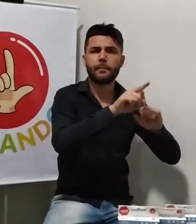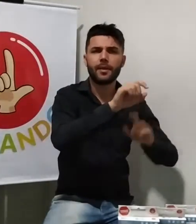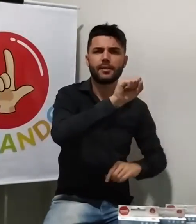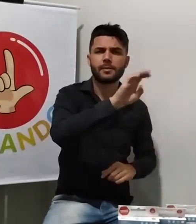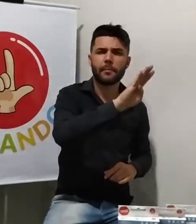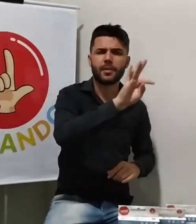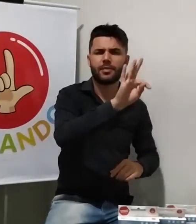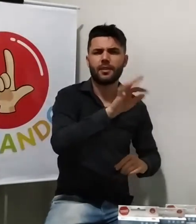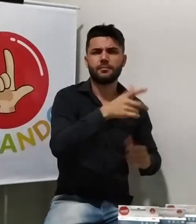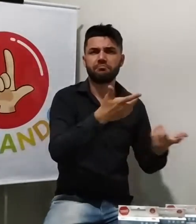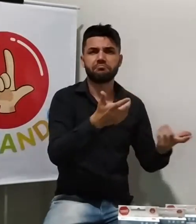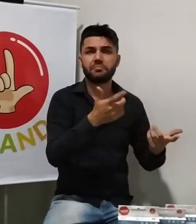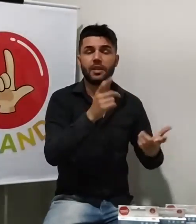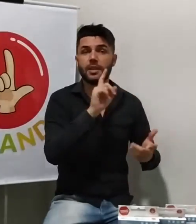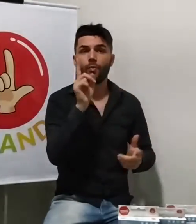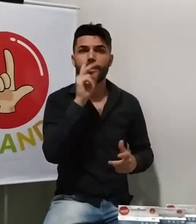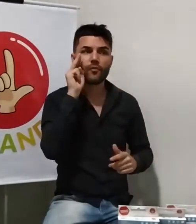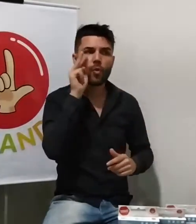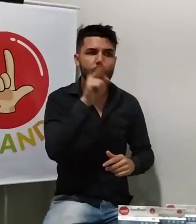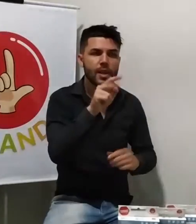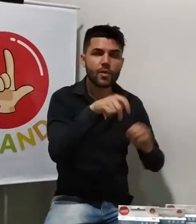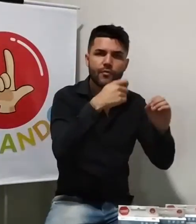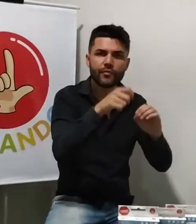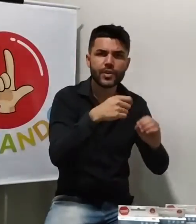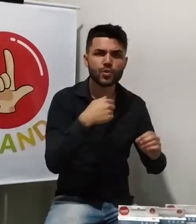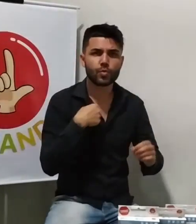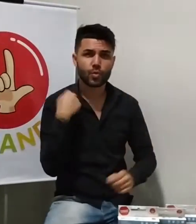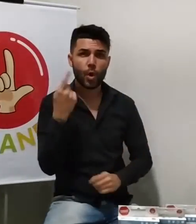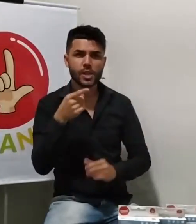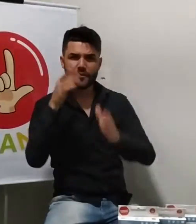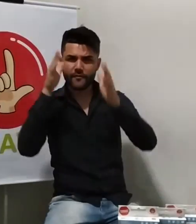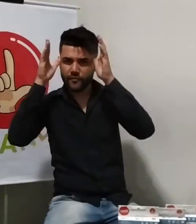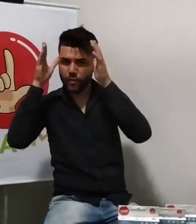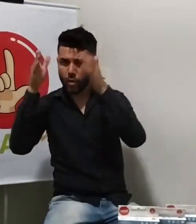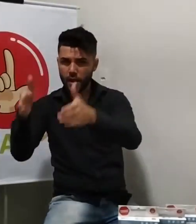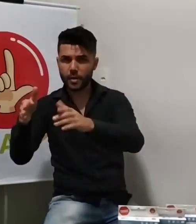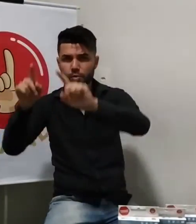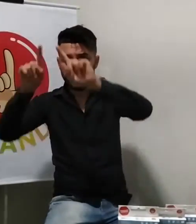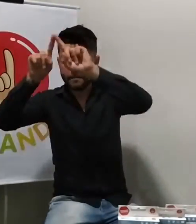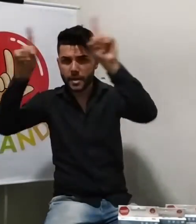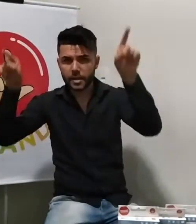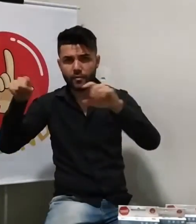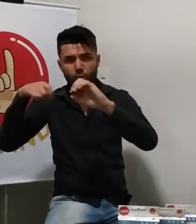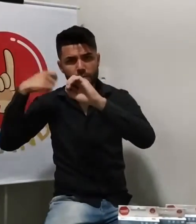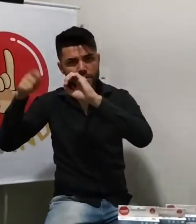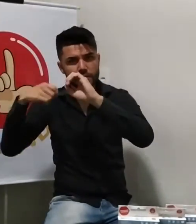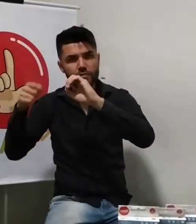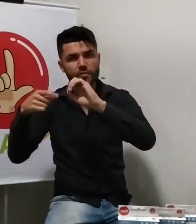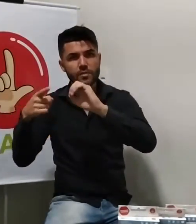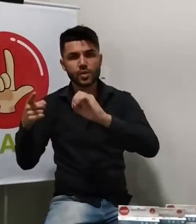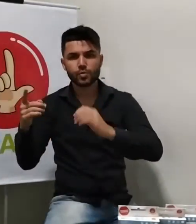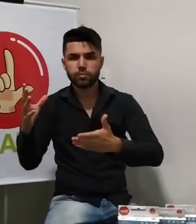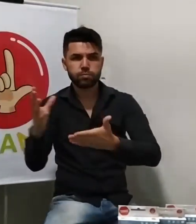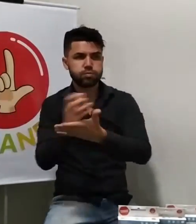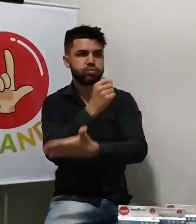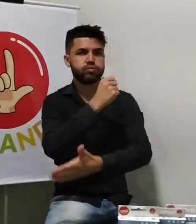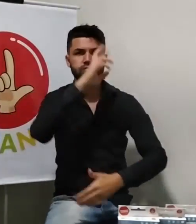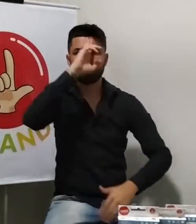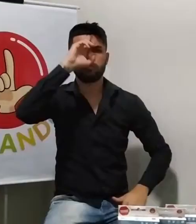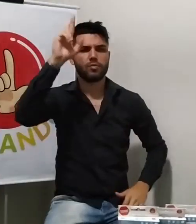não estavam olhando o vídeo. E a gente focou em vídeo, viramos uma plataforma de vídeo, tomamos esse mercado, né? Porque a gente passou a entender as dores de se comunicar